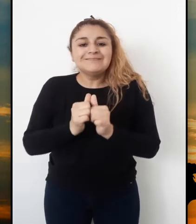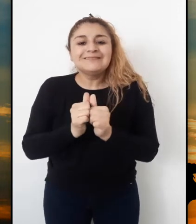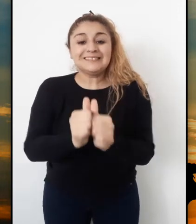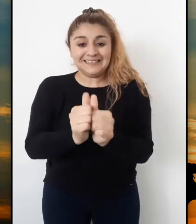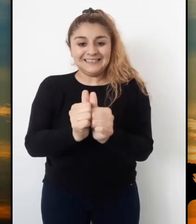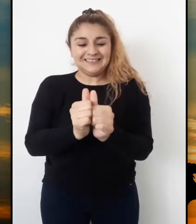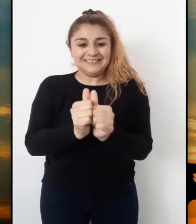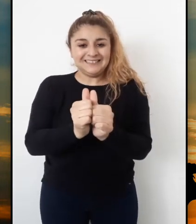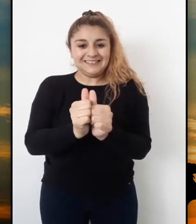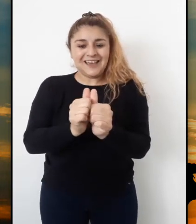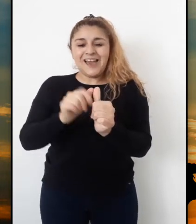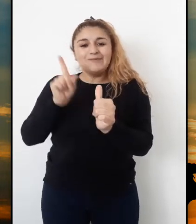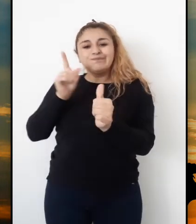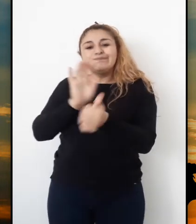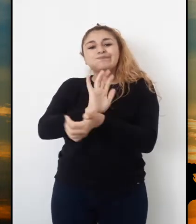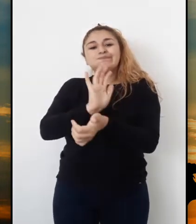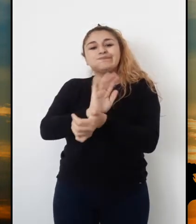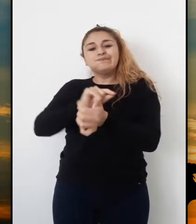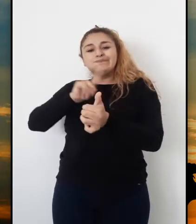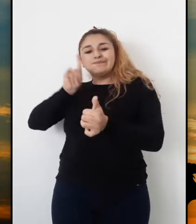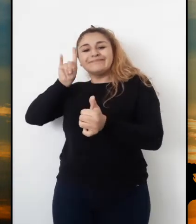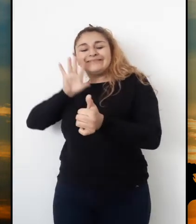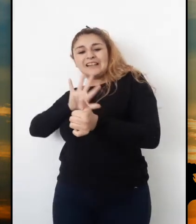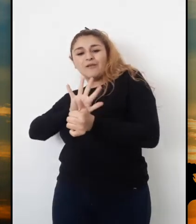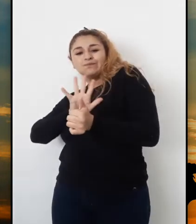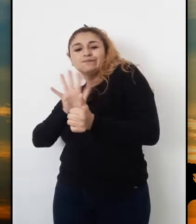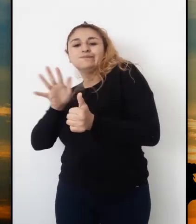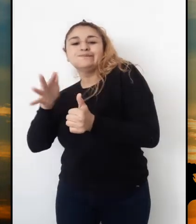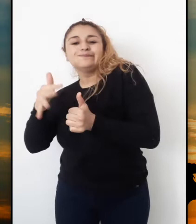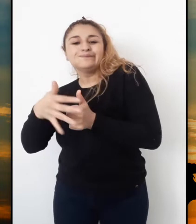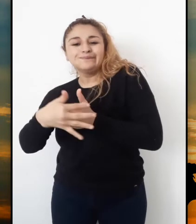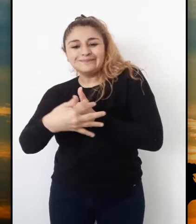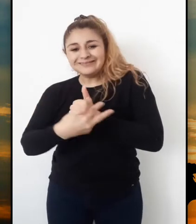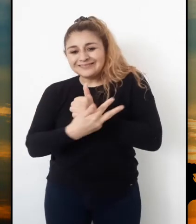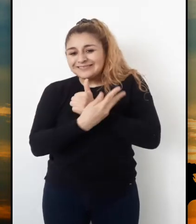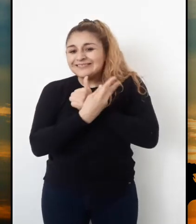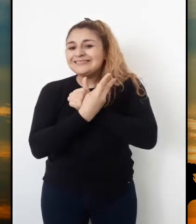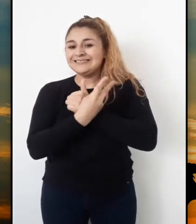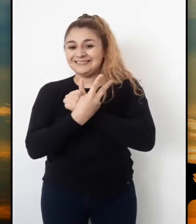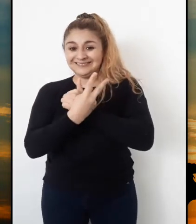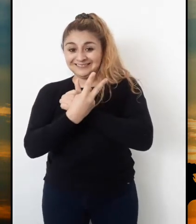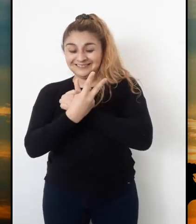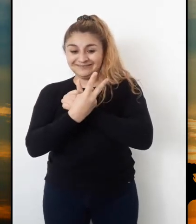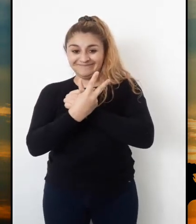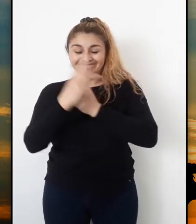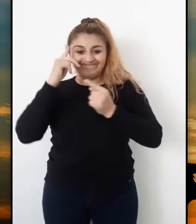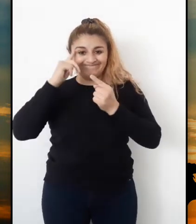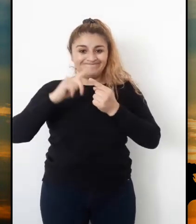bienestar, el bien y la gracia me acompañarán todos los días de mi vida.